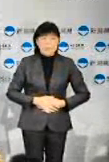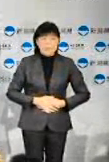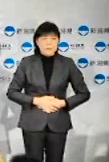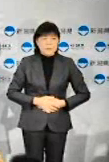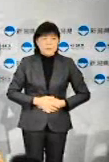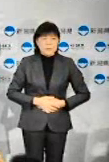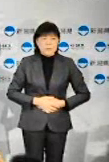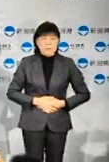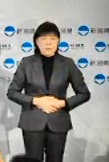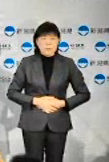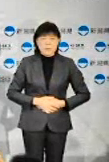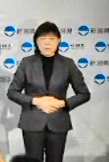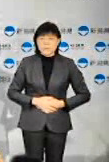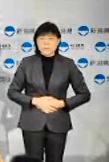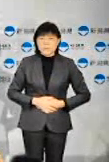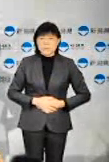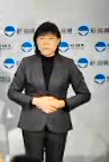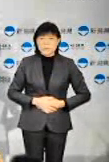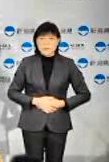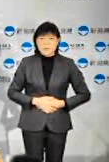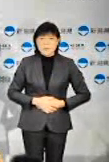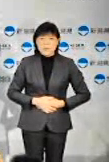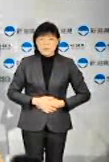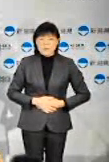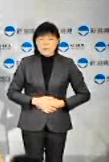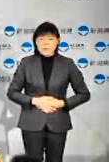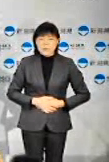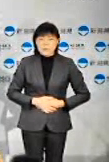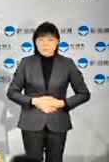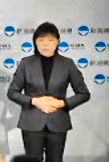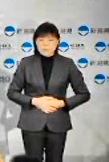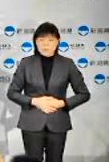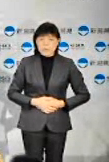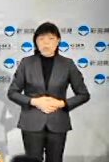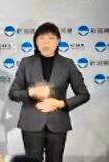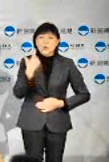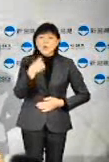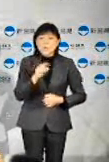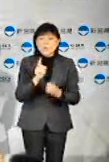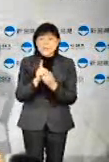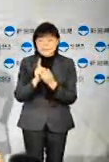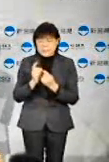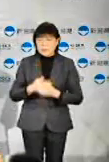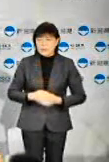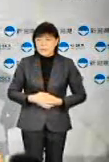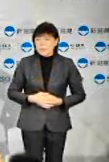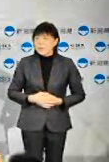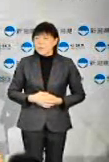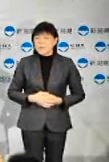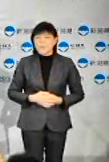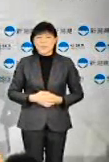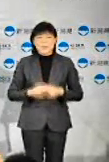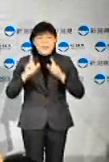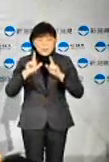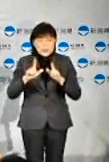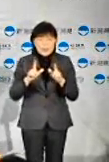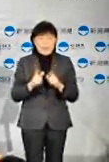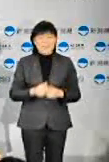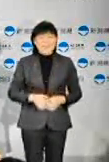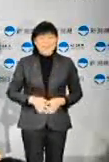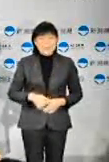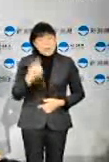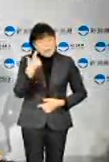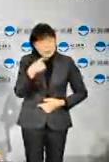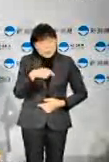て 帰省客も今後増えていく んだ。そうですね、でも熊さすがに冬眠したんじゃないんでしょうかね。ち